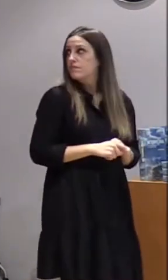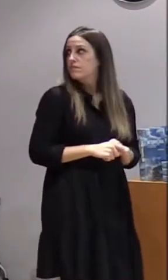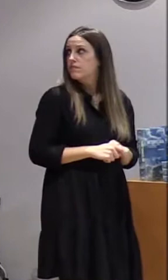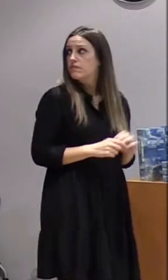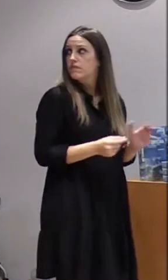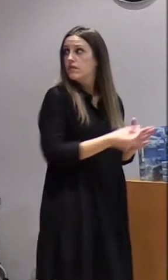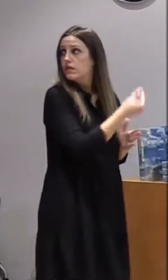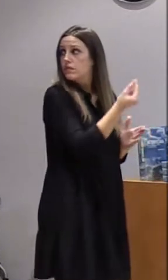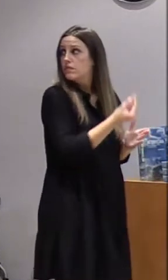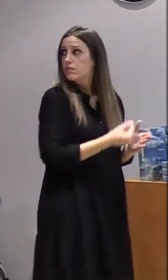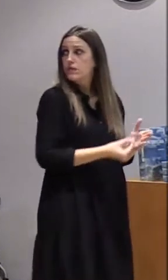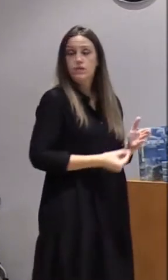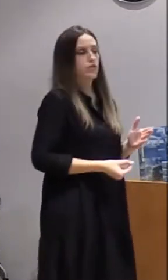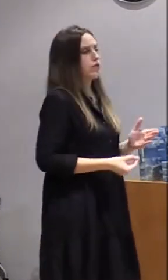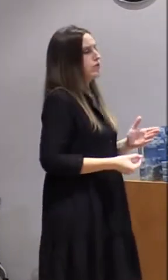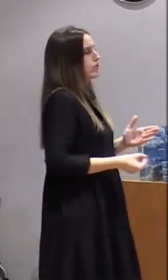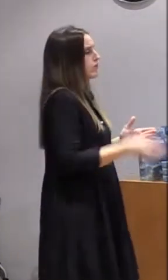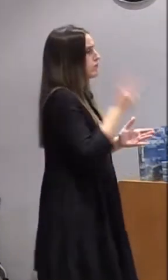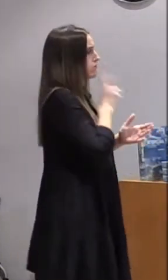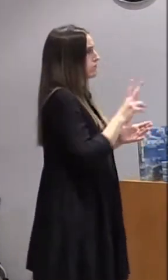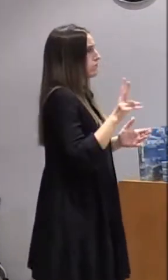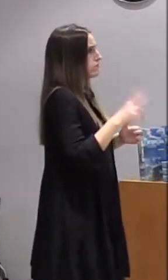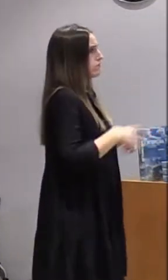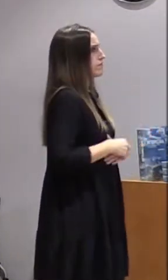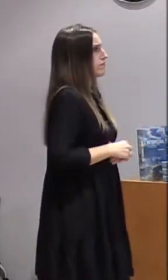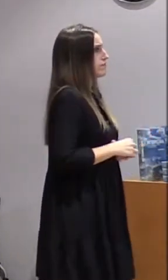del pintor Van der Weyden.